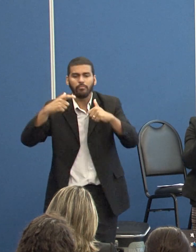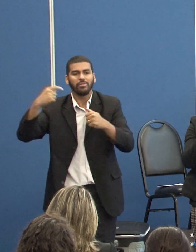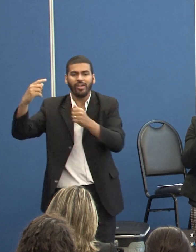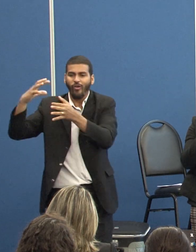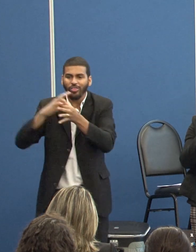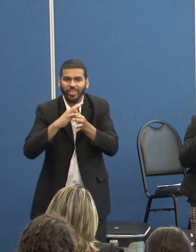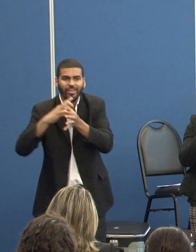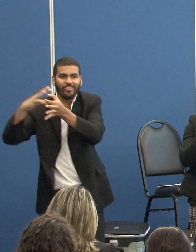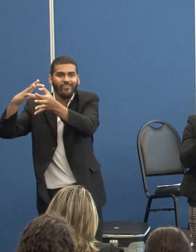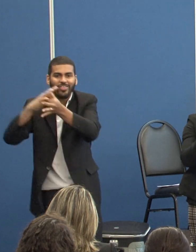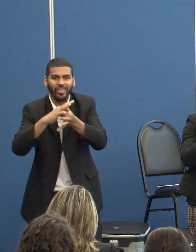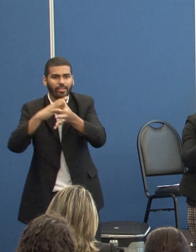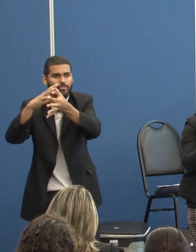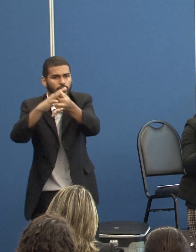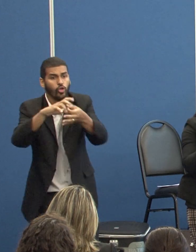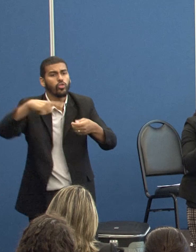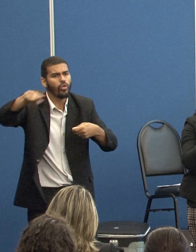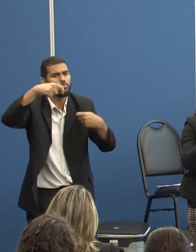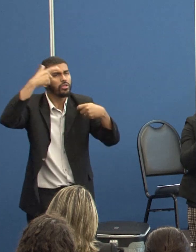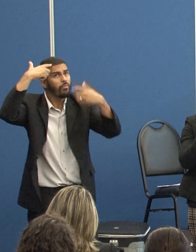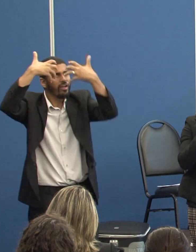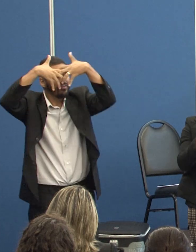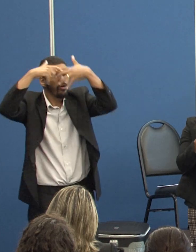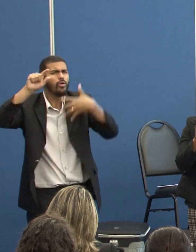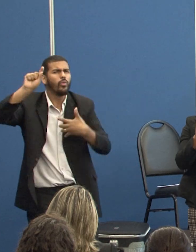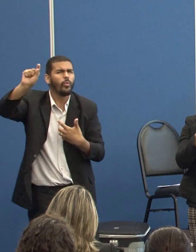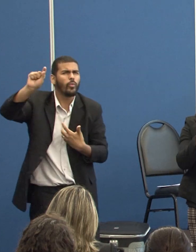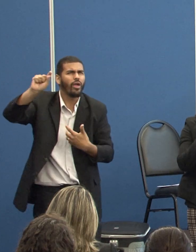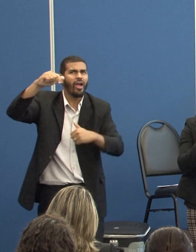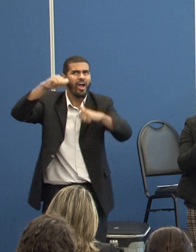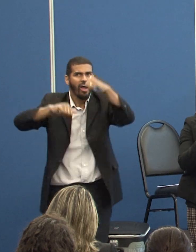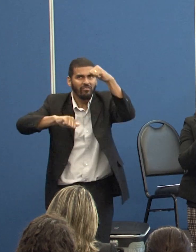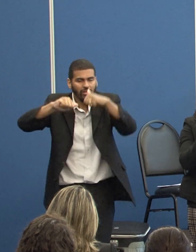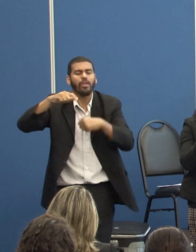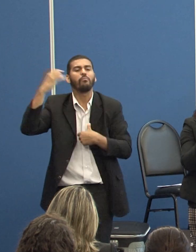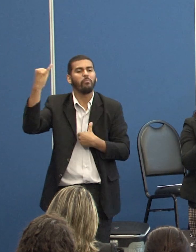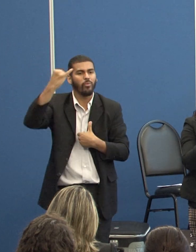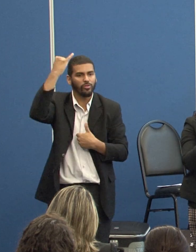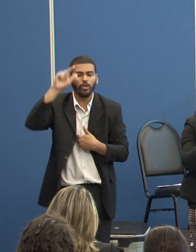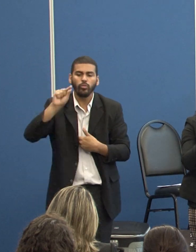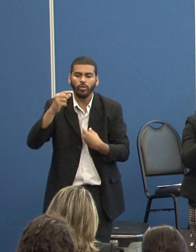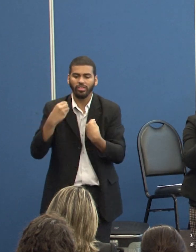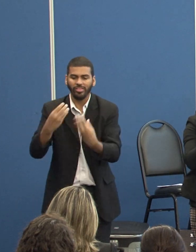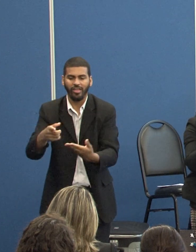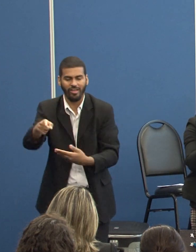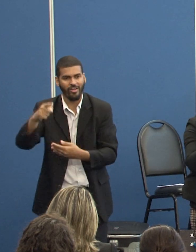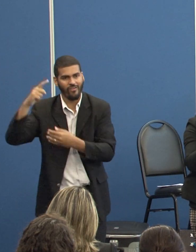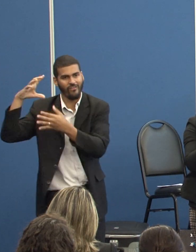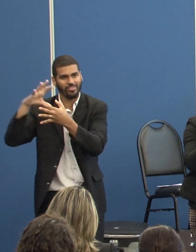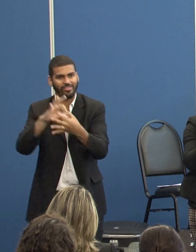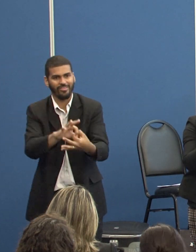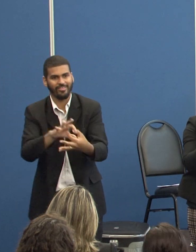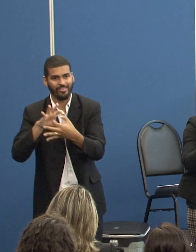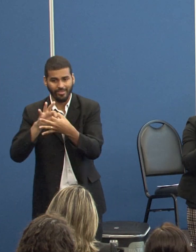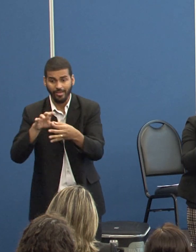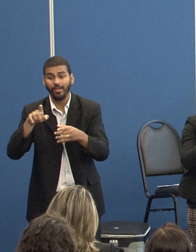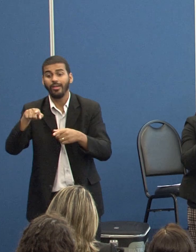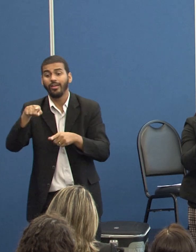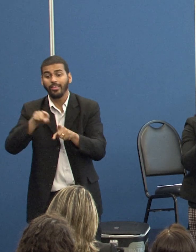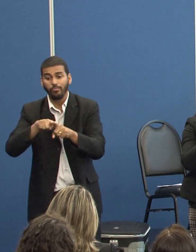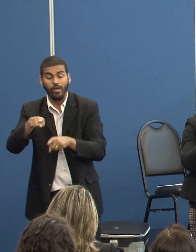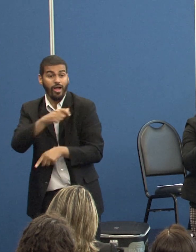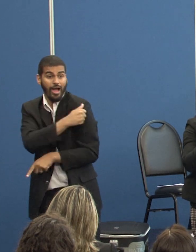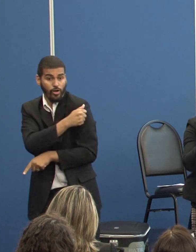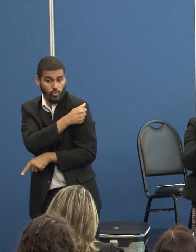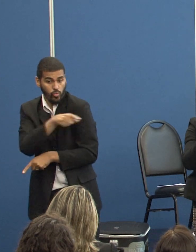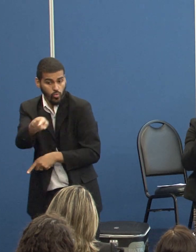essa reflexão e a gente tenha em mente que é necessário falar e é necessário a gente também fazer com que o nosso aluno entenda que